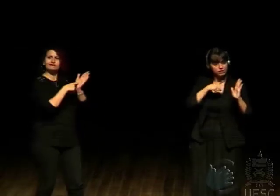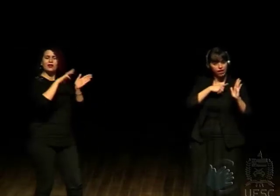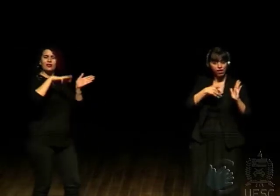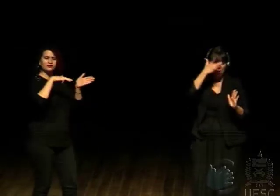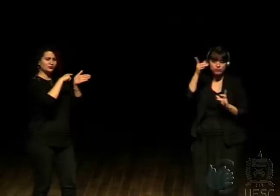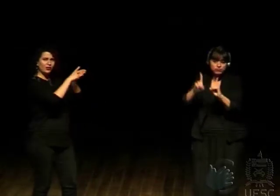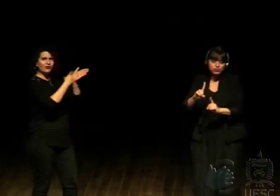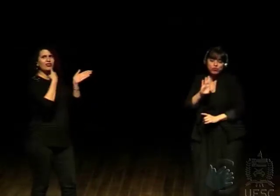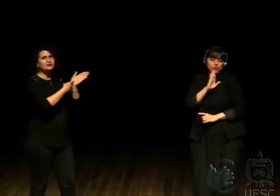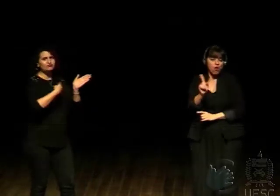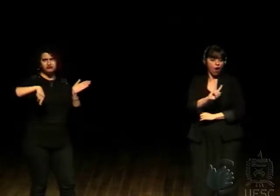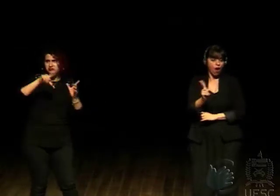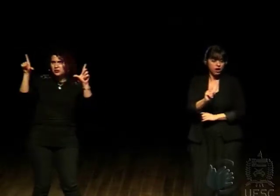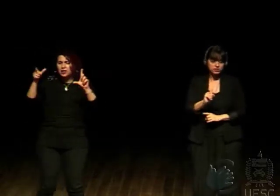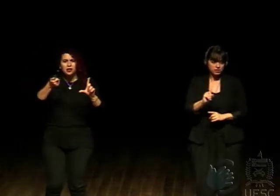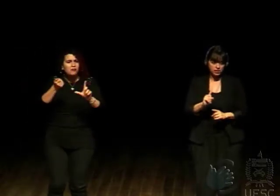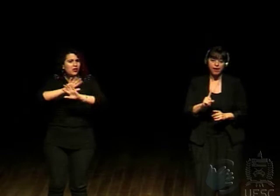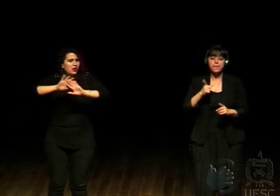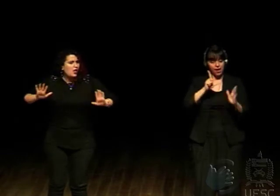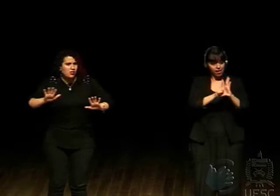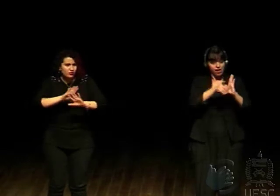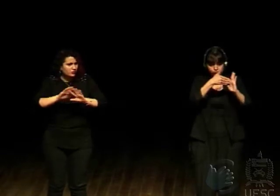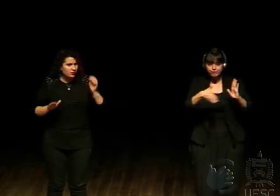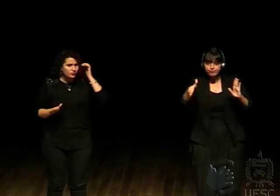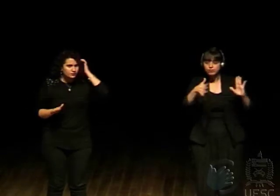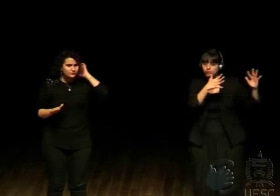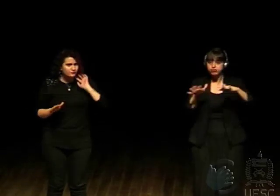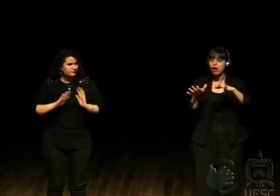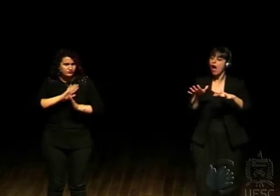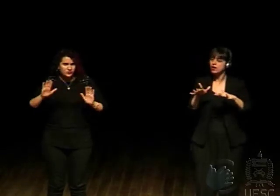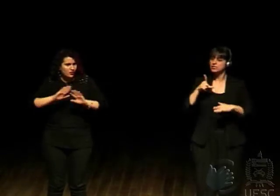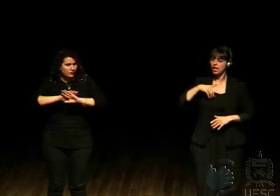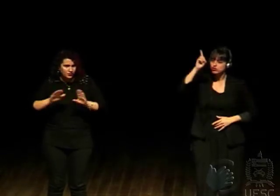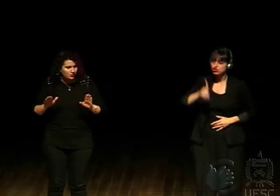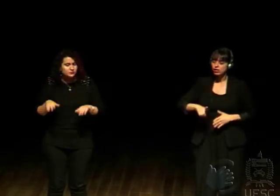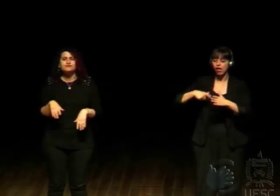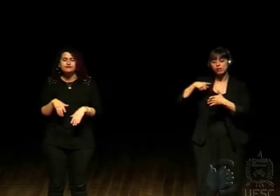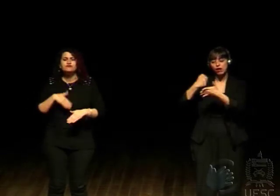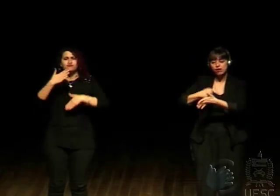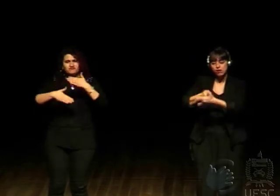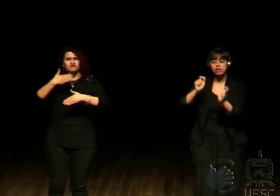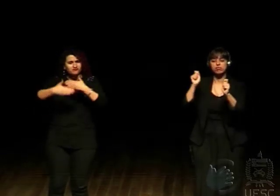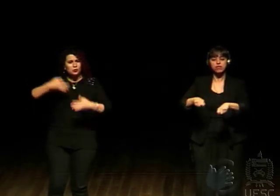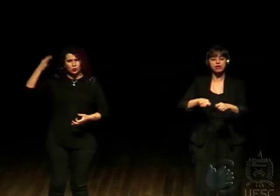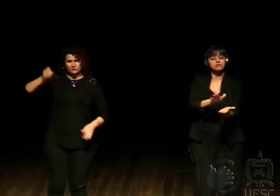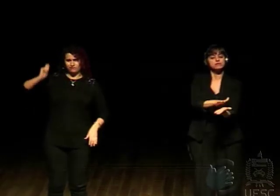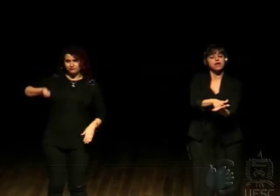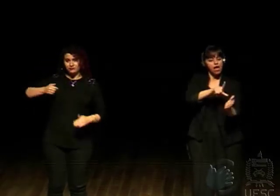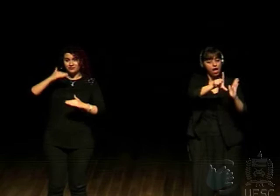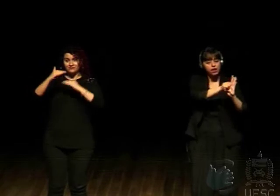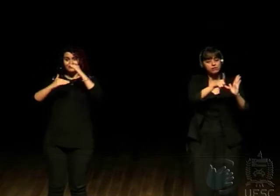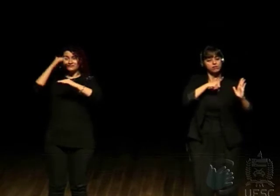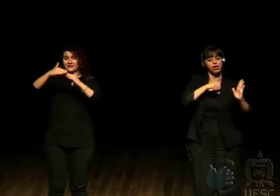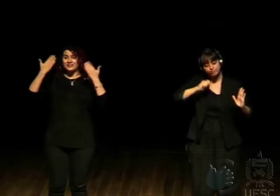persona, abogado, nos avisó, nos alertó a los sordos que podíamos entonces luchar para hacer cumplir este artículo.